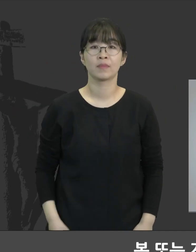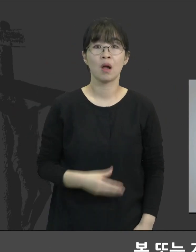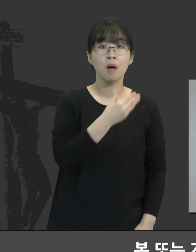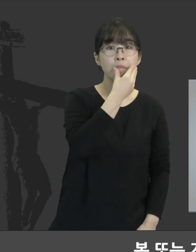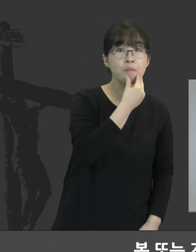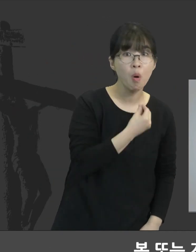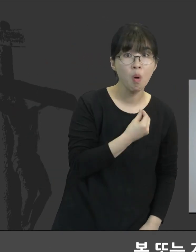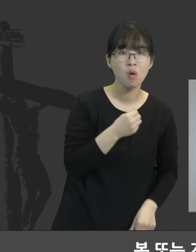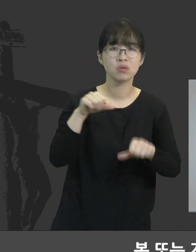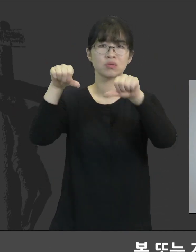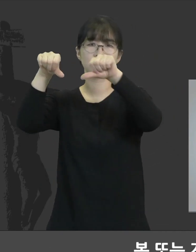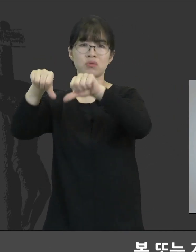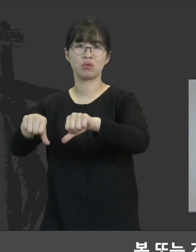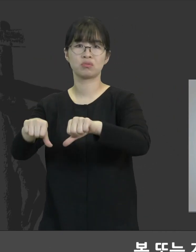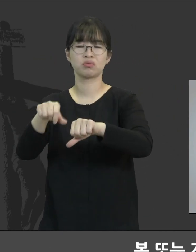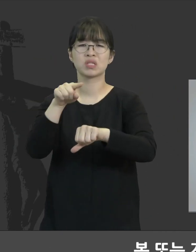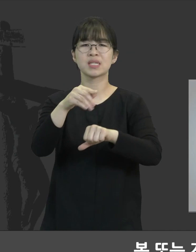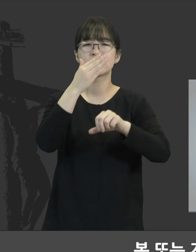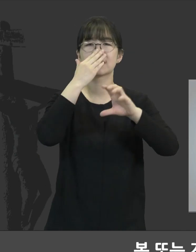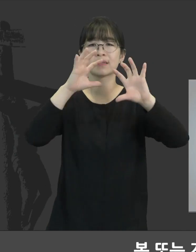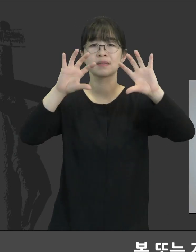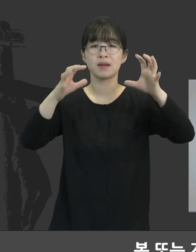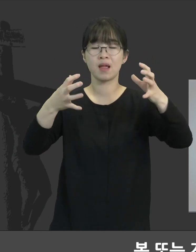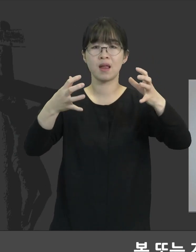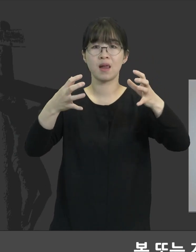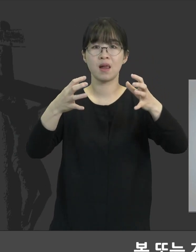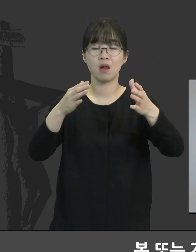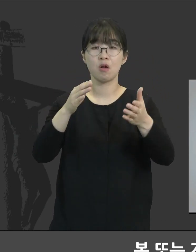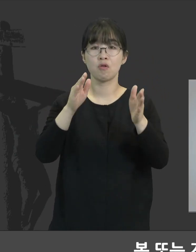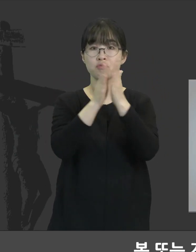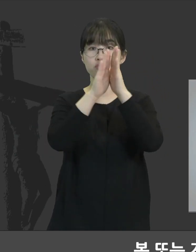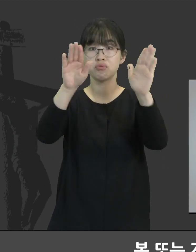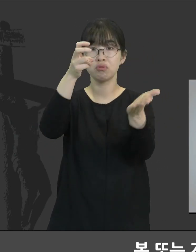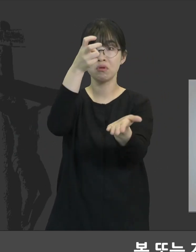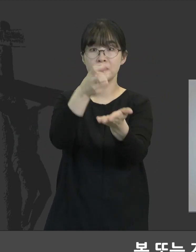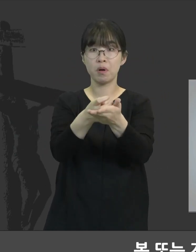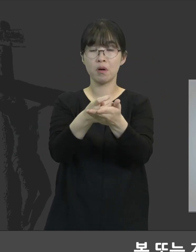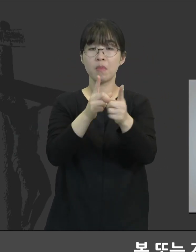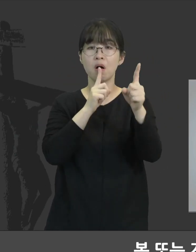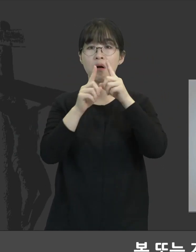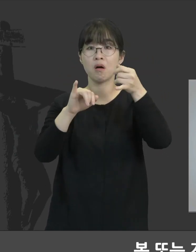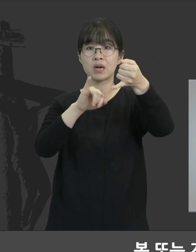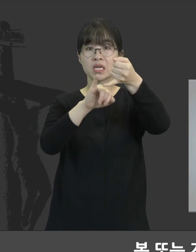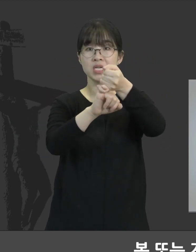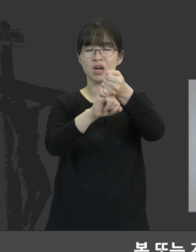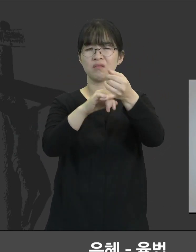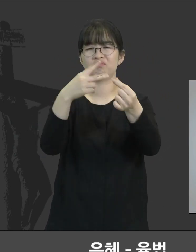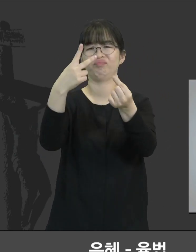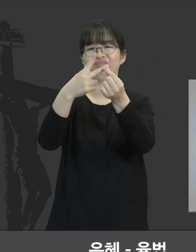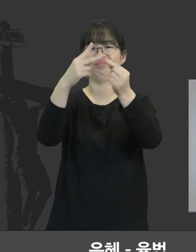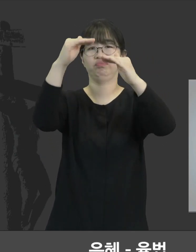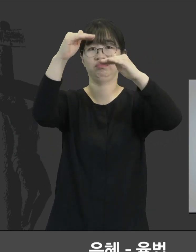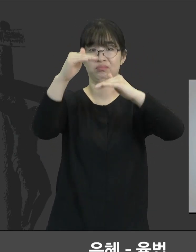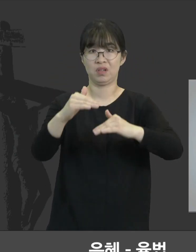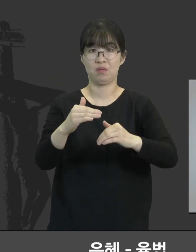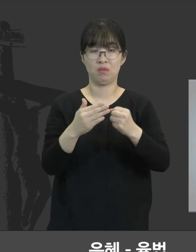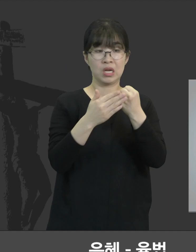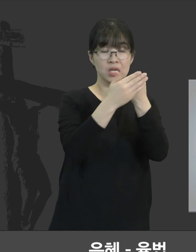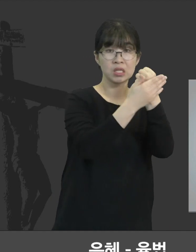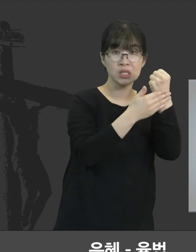저주, 이것이 이스라엘과 맺으신 율법 언약의 두 번째 구조입니다. 은혜, 율법,